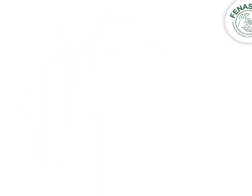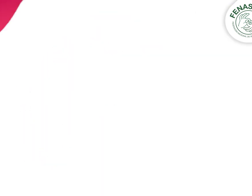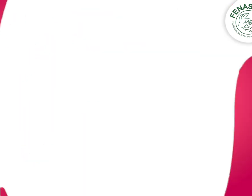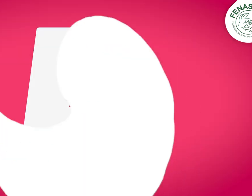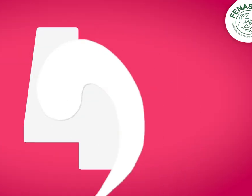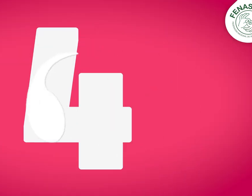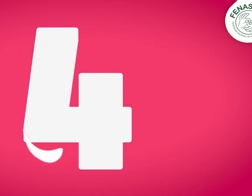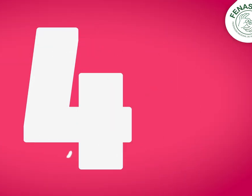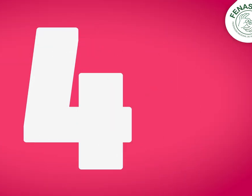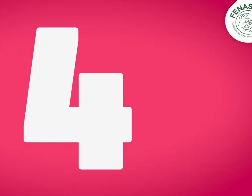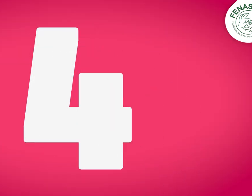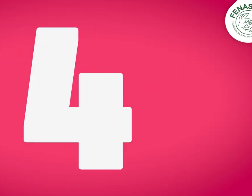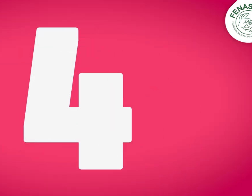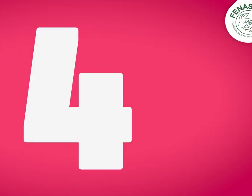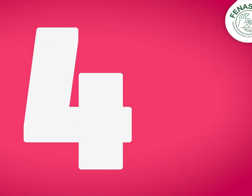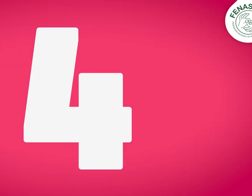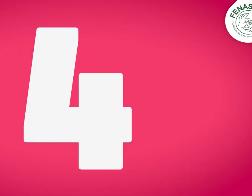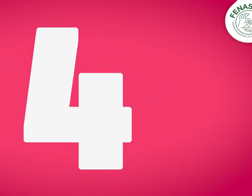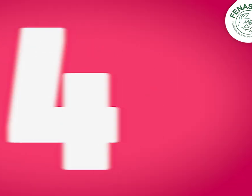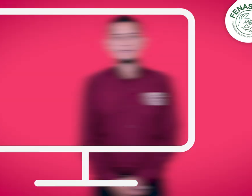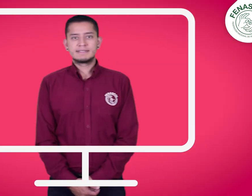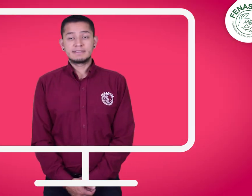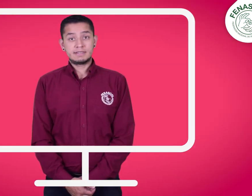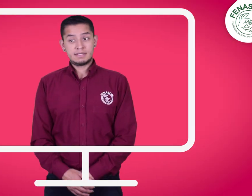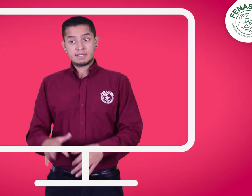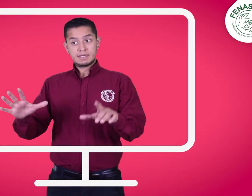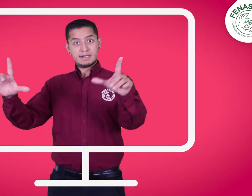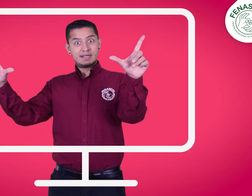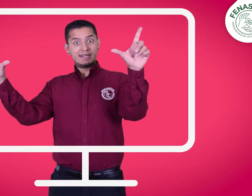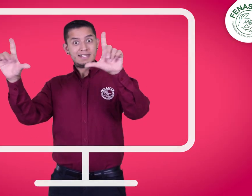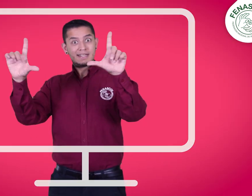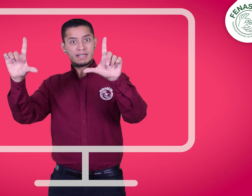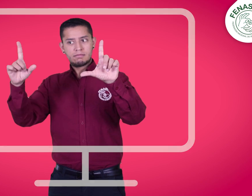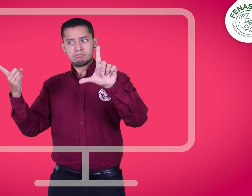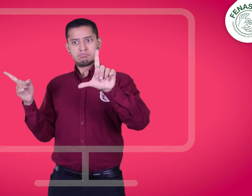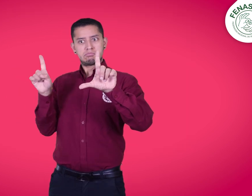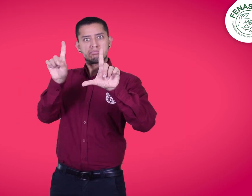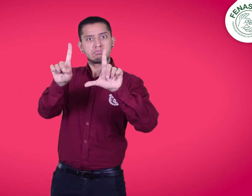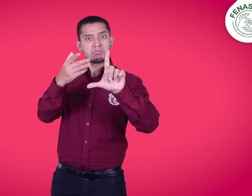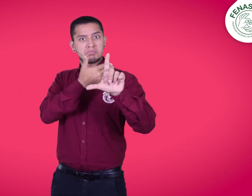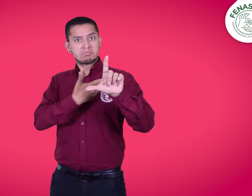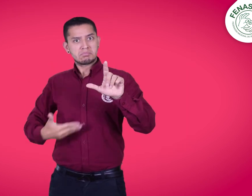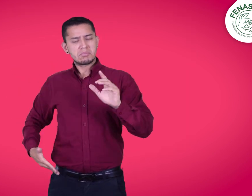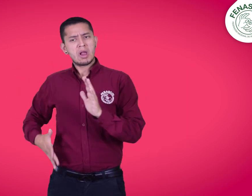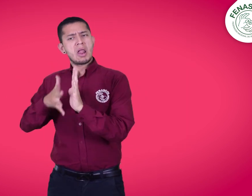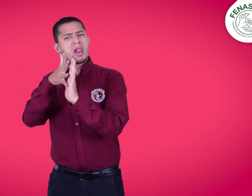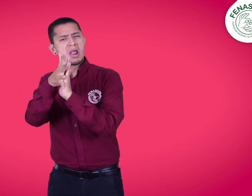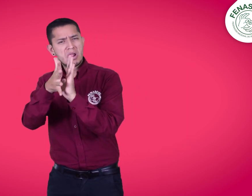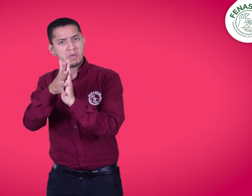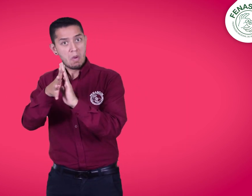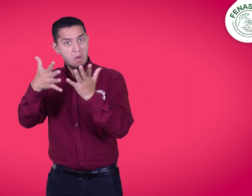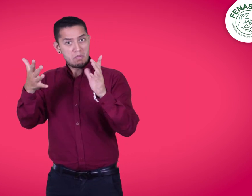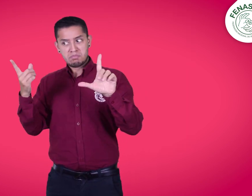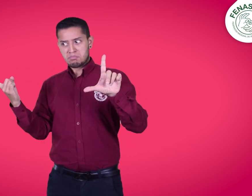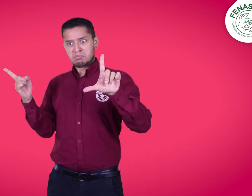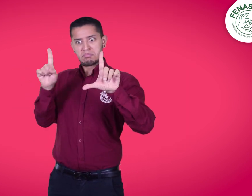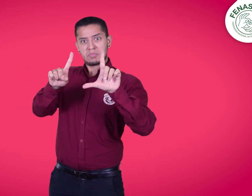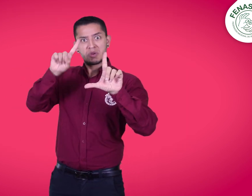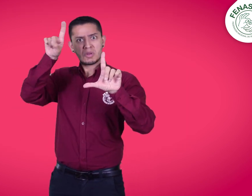deportes cuatro las alocuciones presidenciales y mensajes institucionales deberán